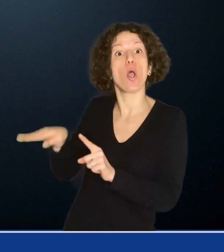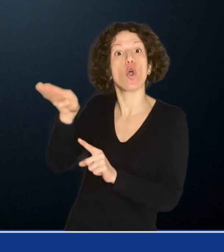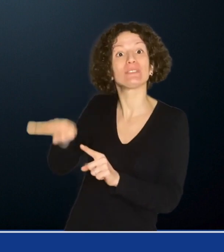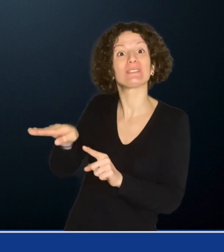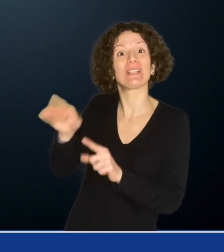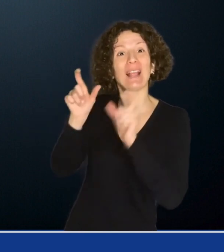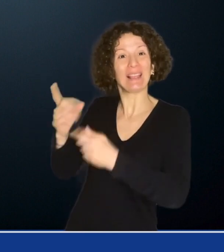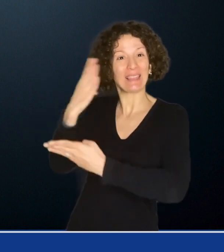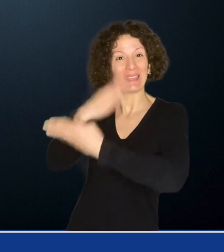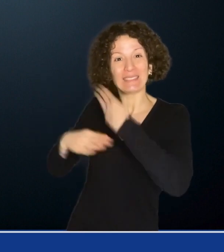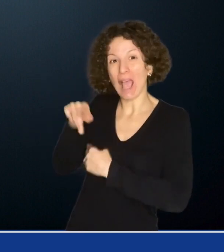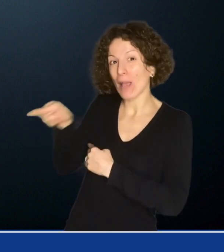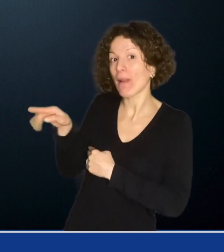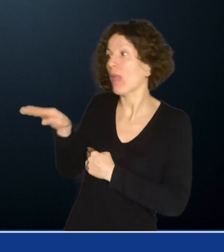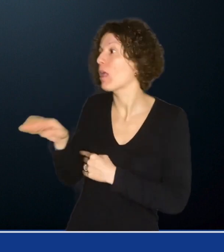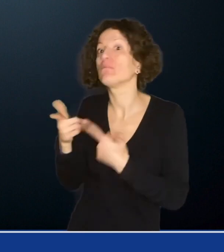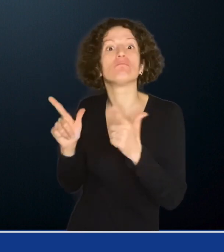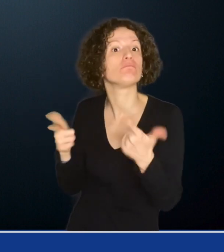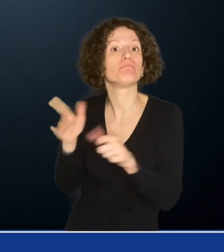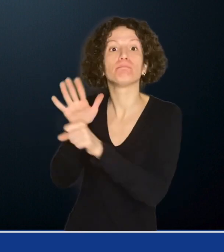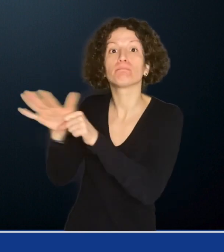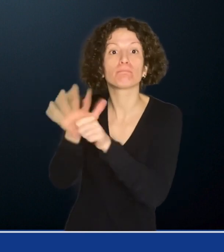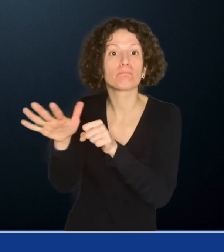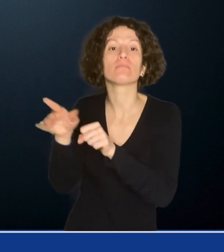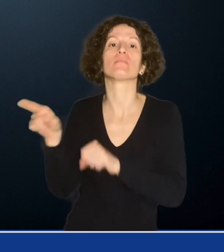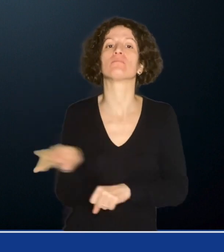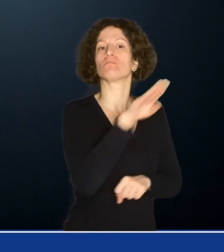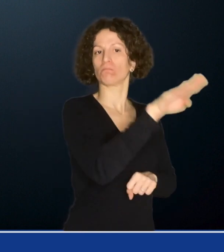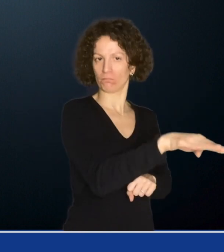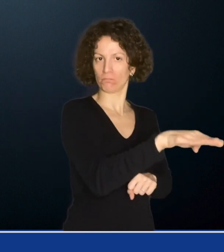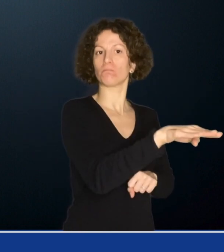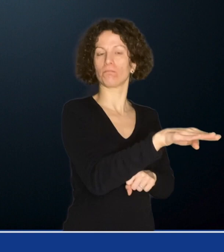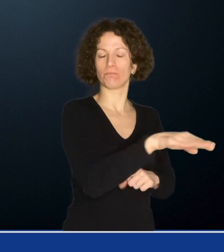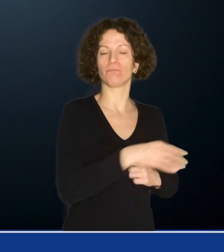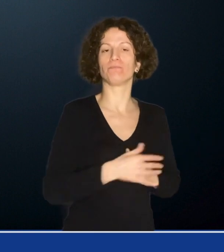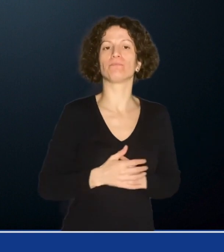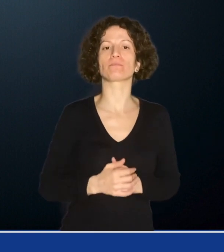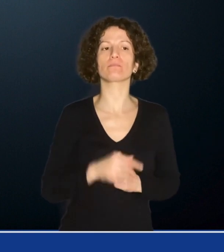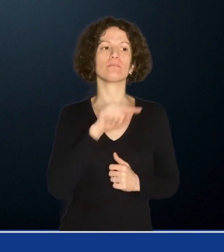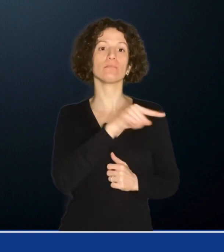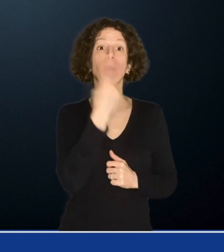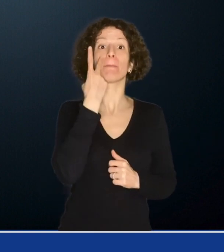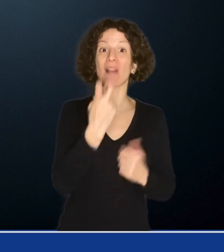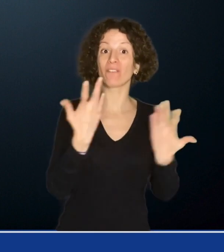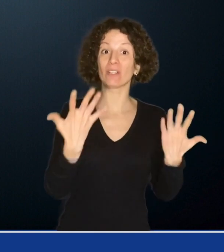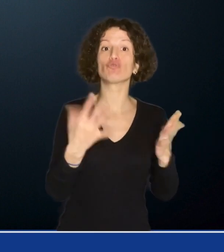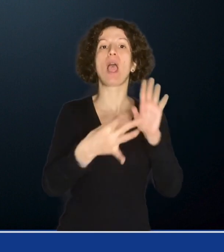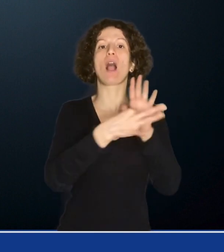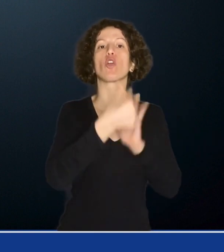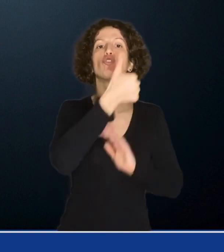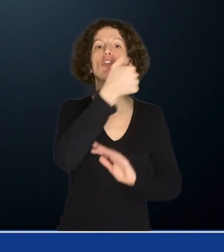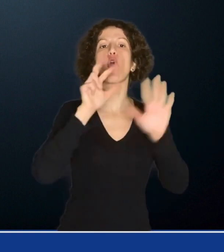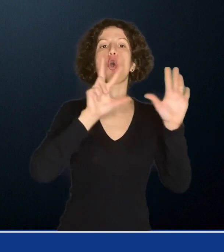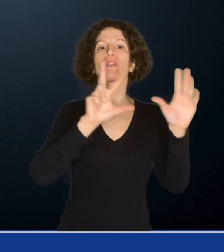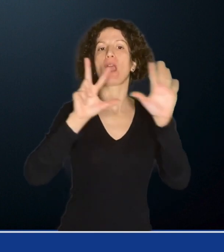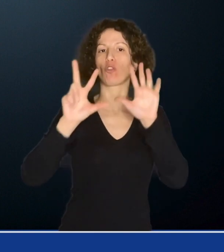tutti i comuni italiani quando non ci sia disponibilità nei posti riservati lo prevede il comma 3 bis dell'articolo